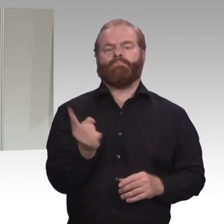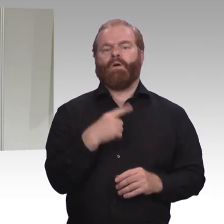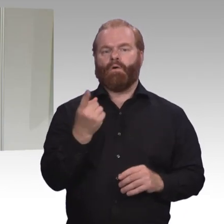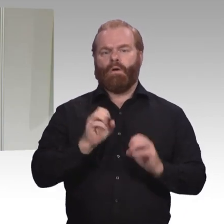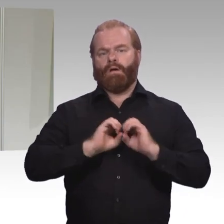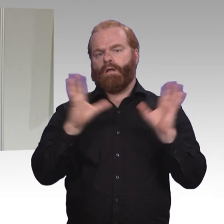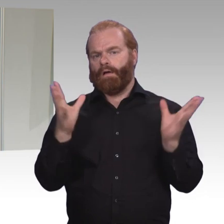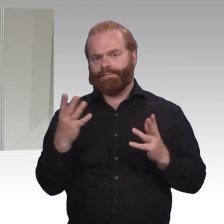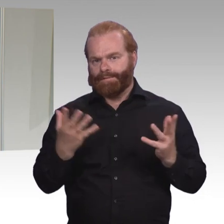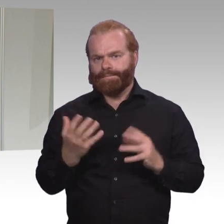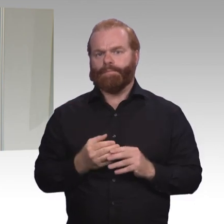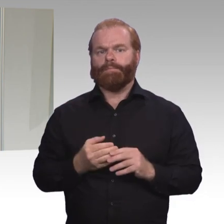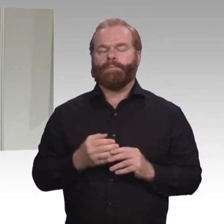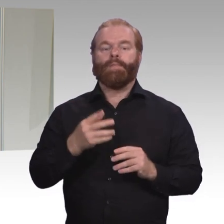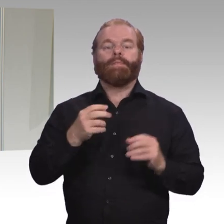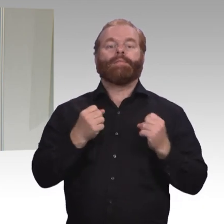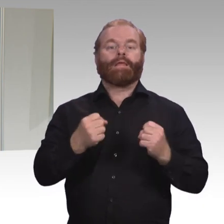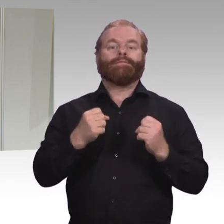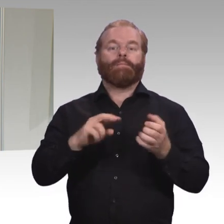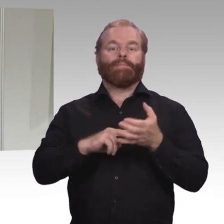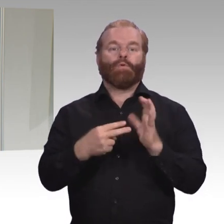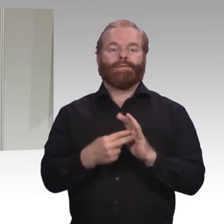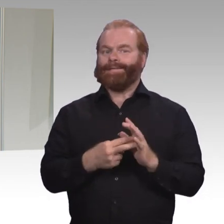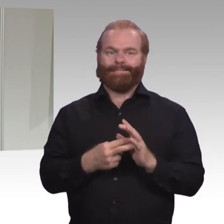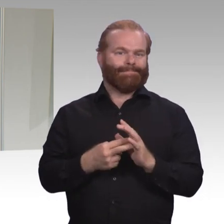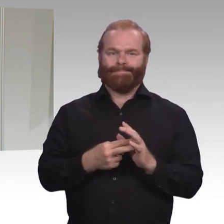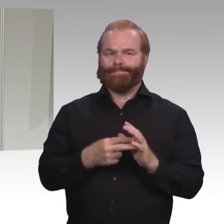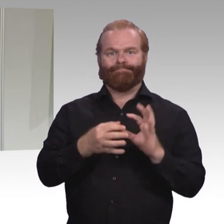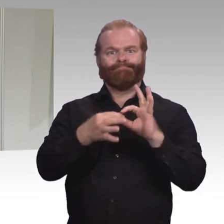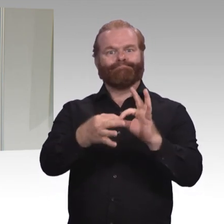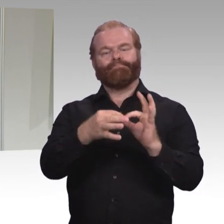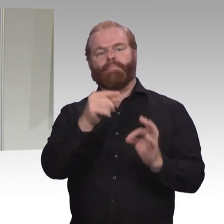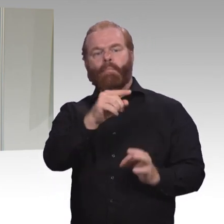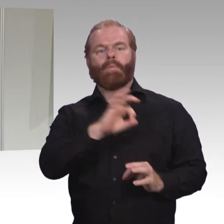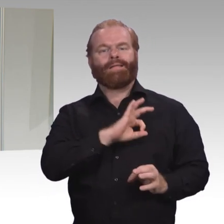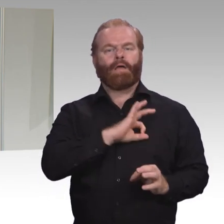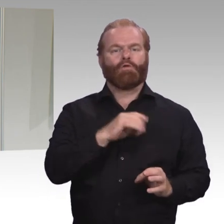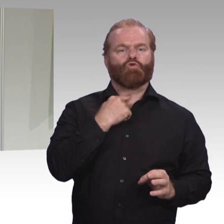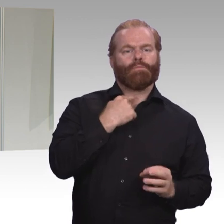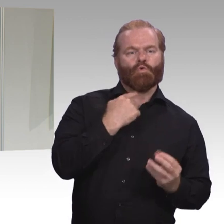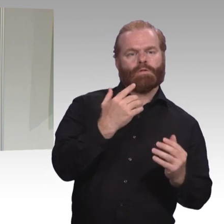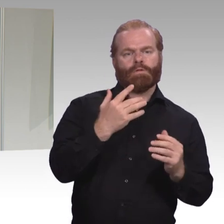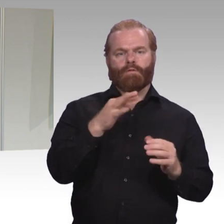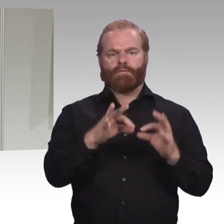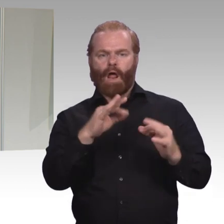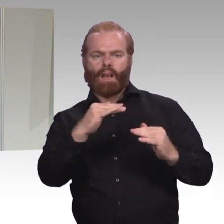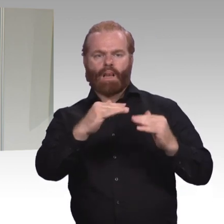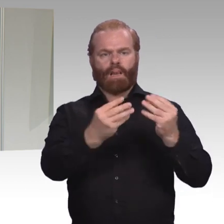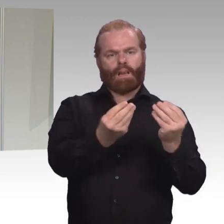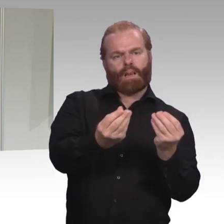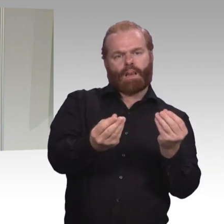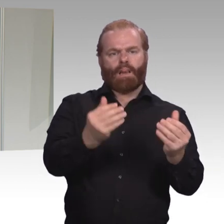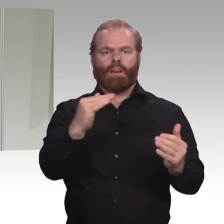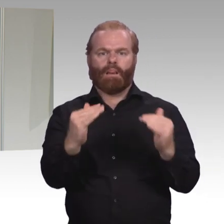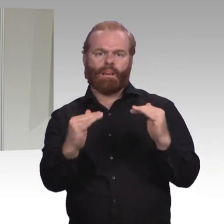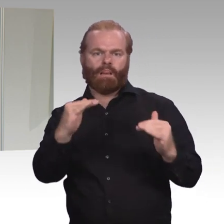die Lage ist. Und der IS ist zwar bekämpft, aber noch nicht besiegt. Und deswegen leisten wir einen Beitrag in Syrien